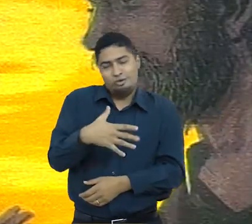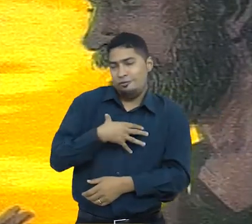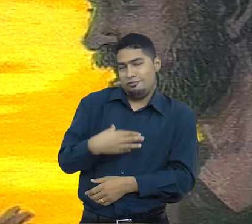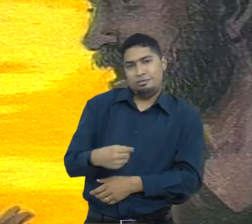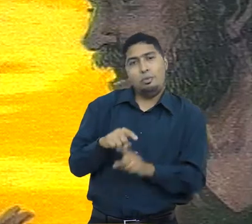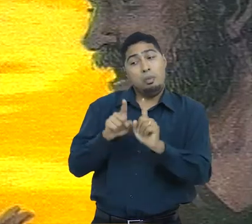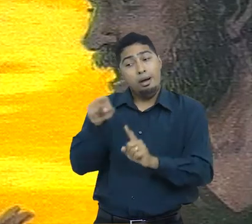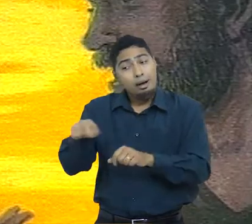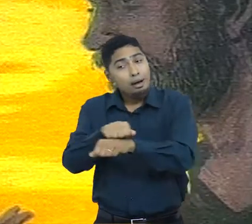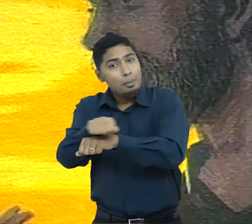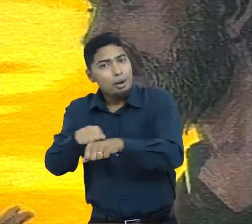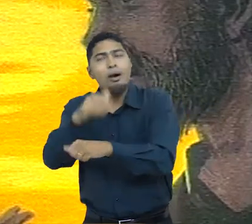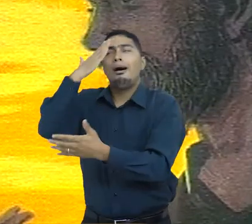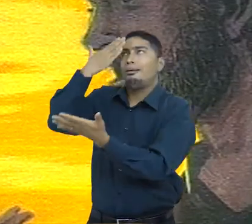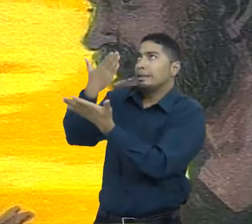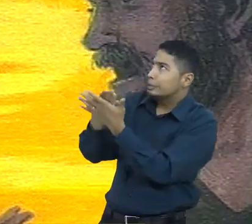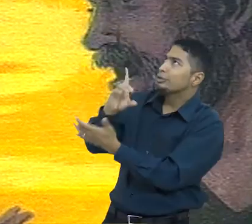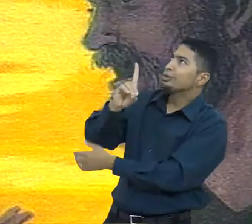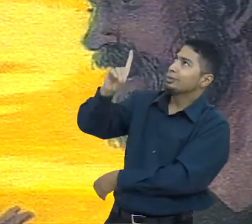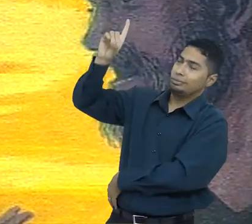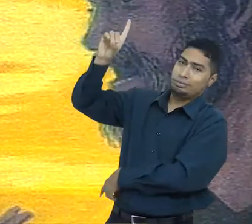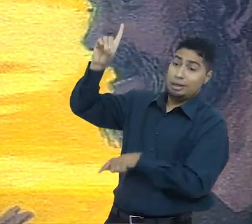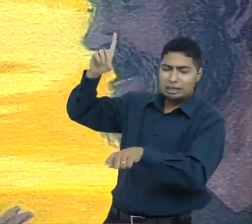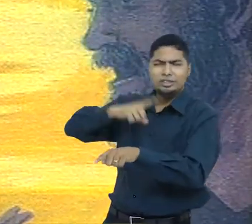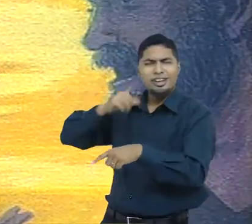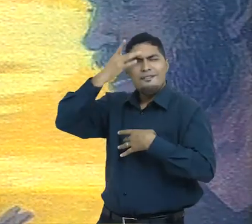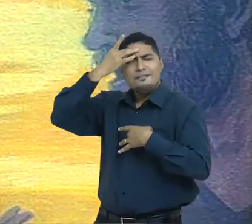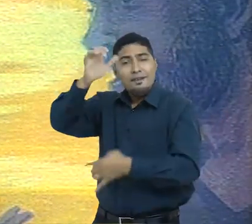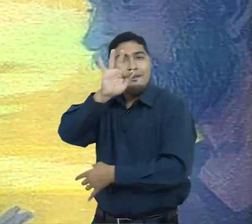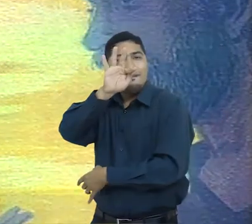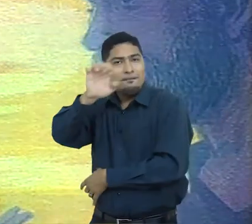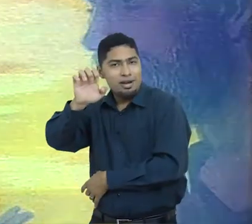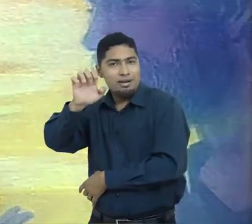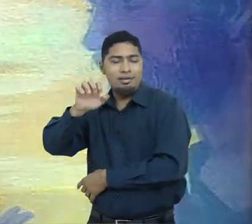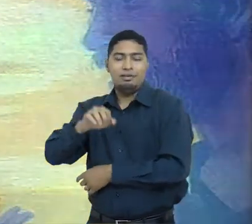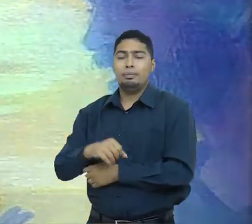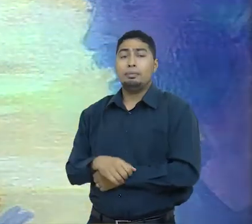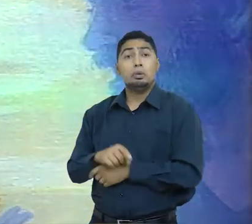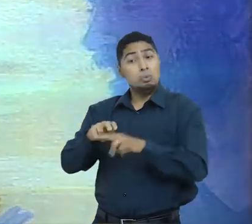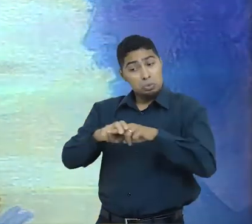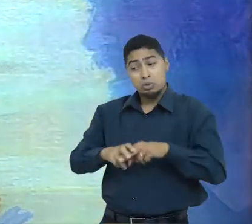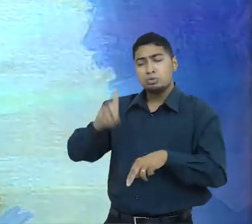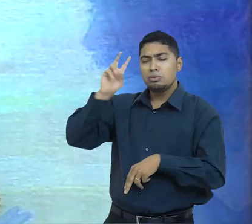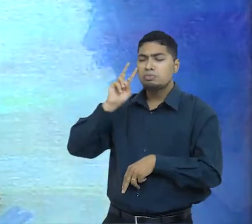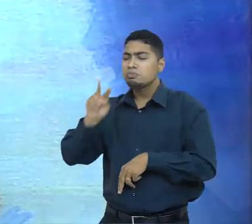ele acreditou em Deus. Abrão era uma pessoa de fé, por isso Deus o considerou um homem